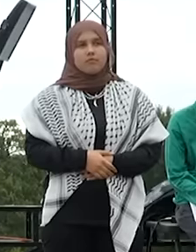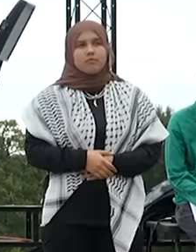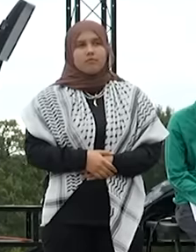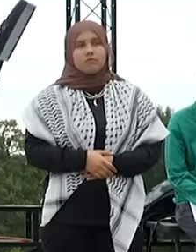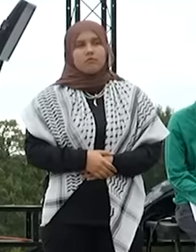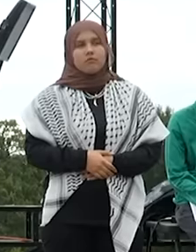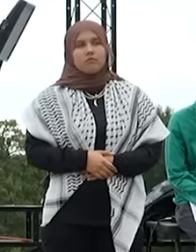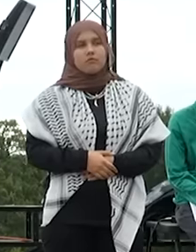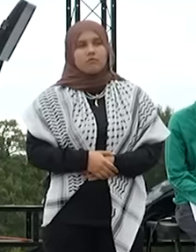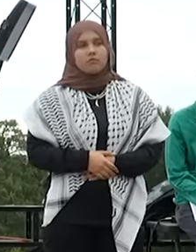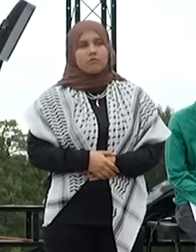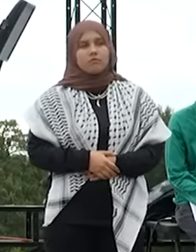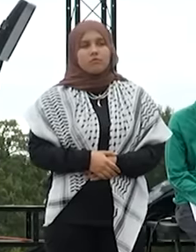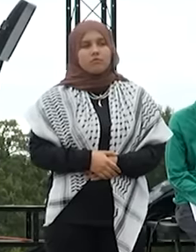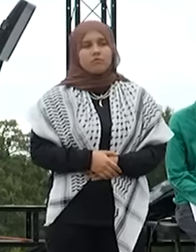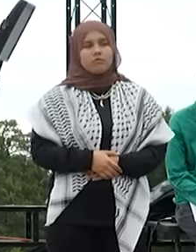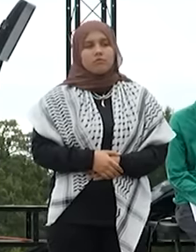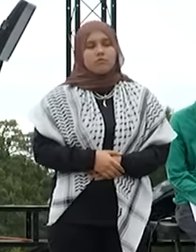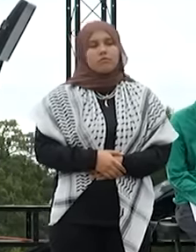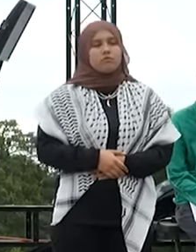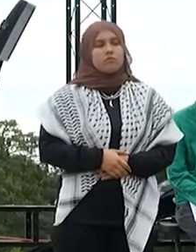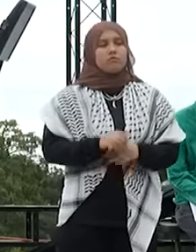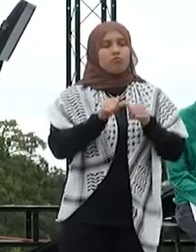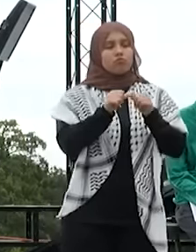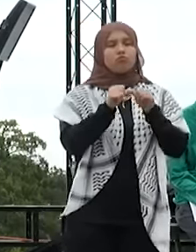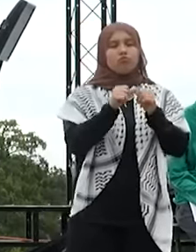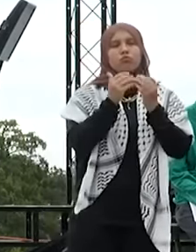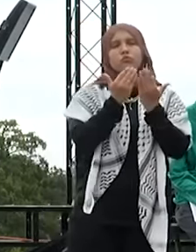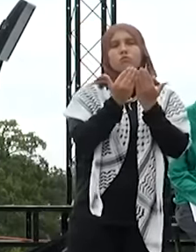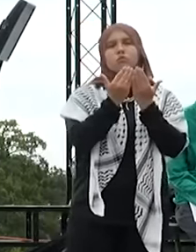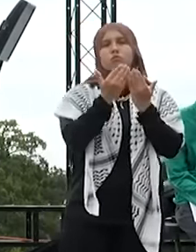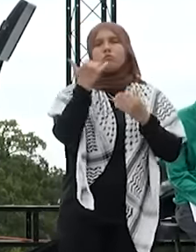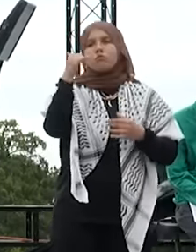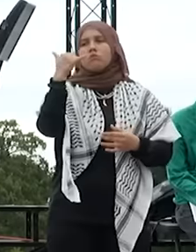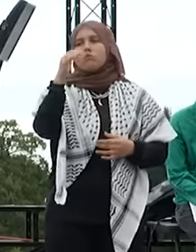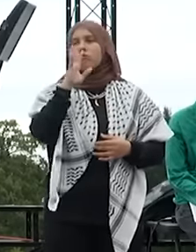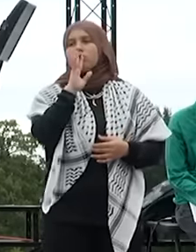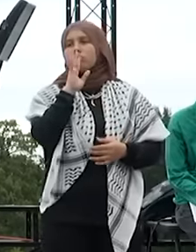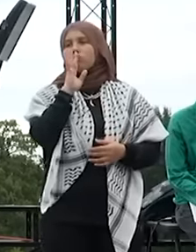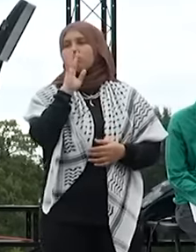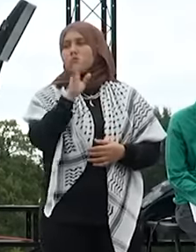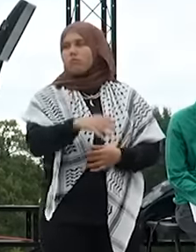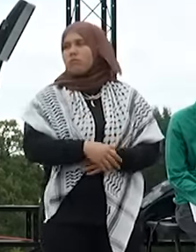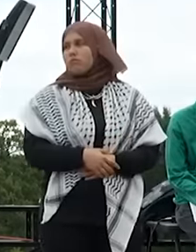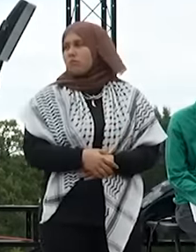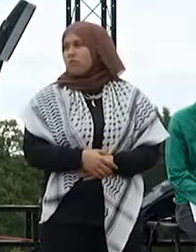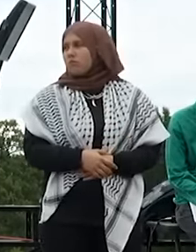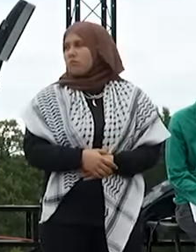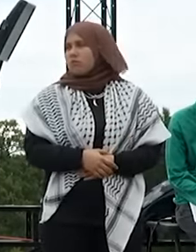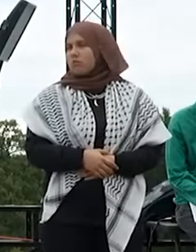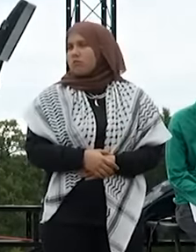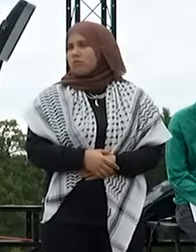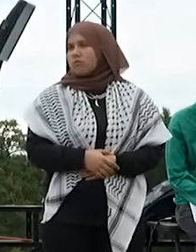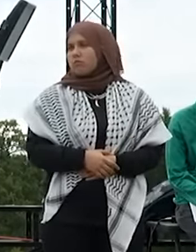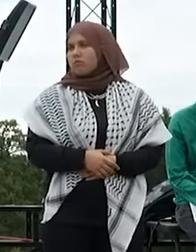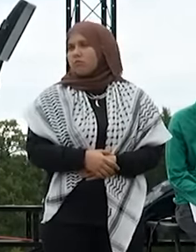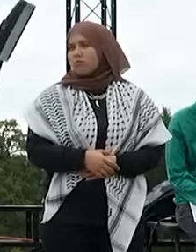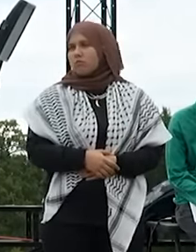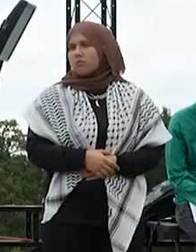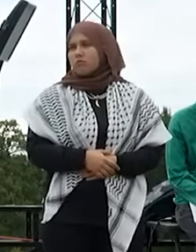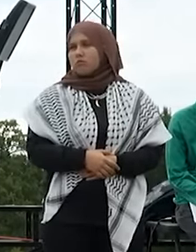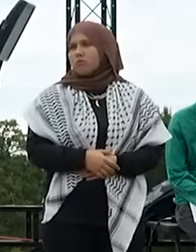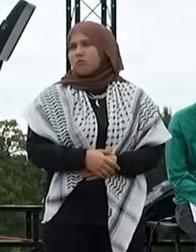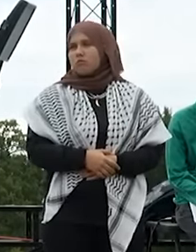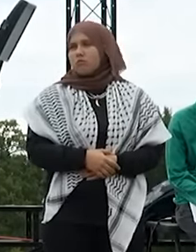تسليما كثيرا يا أيها الذين آمنوا اتقوا الله حق تقاته ولا تموتن إلا وأنتم مسلمون يا